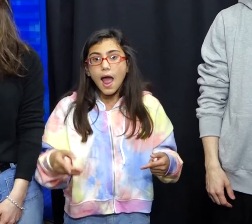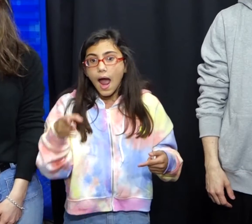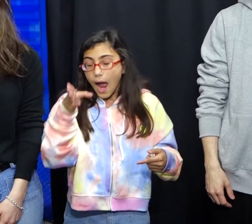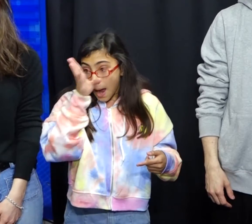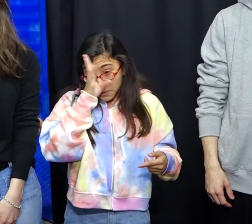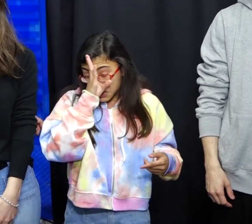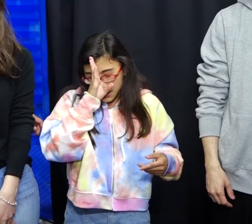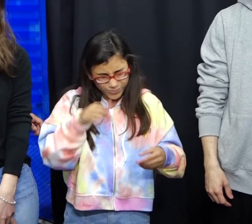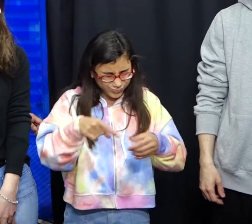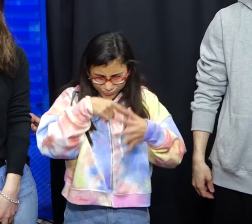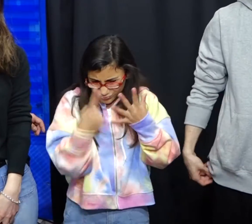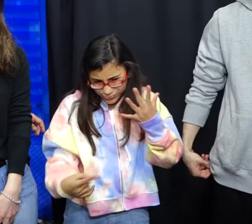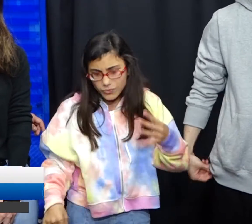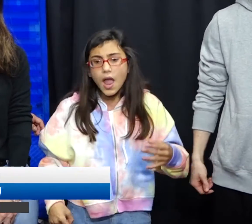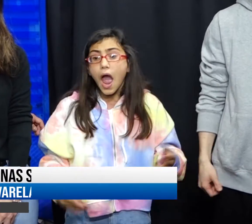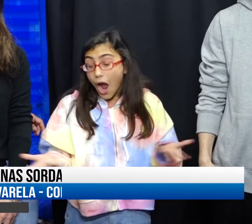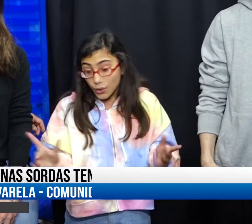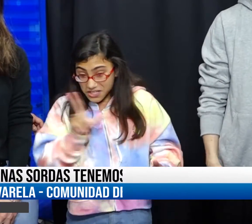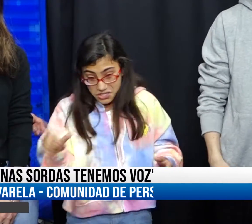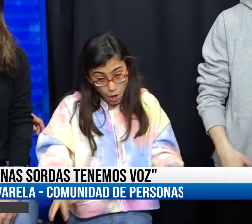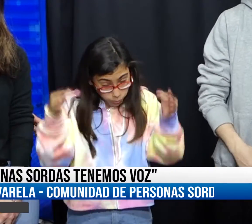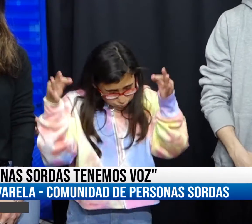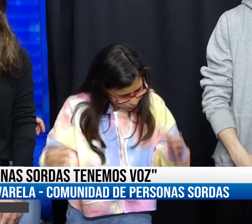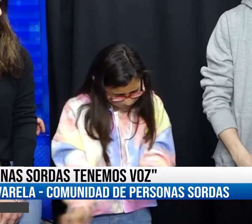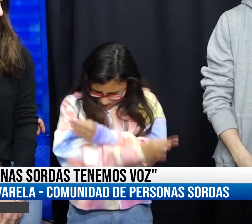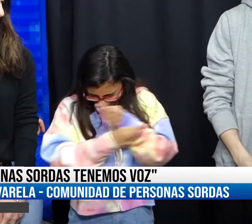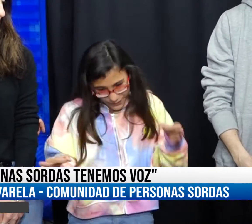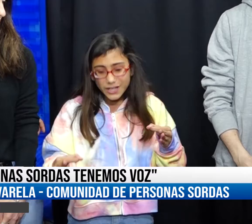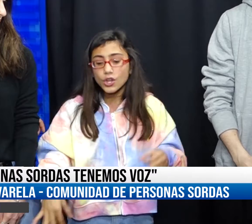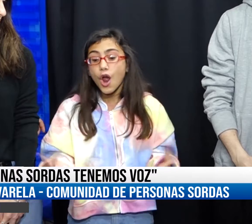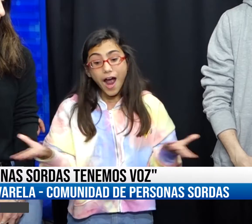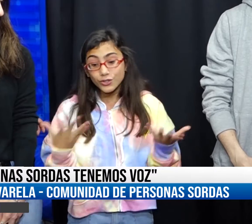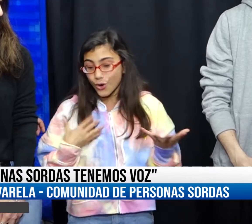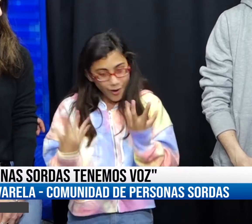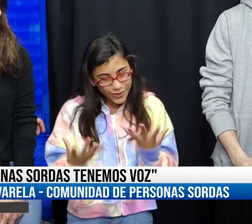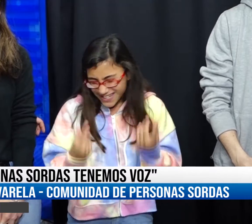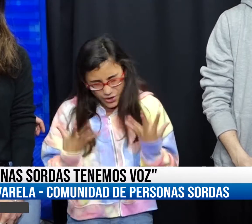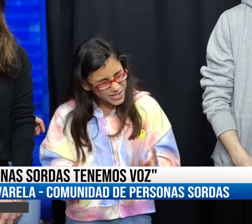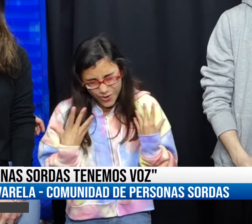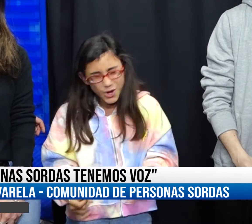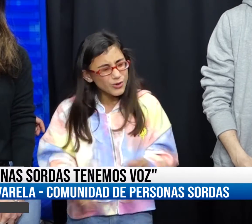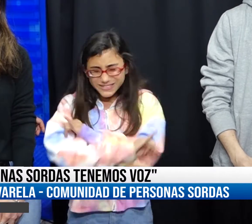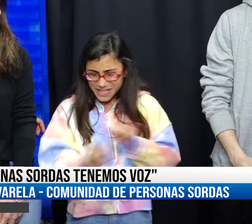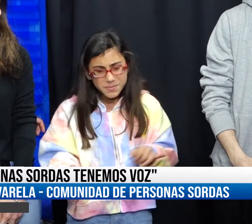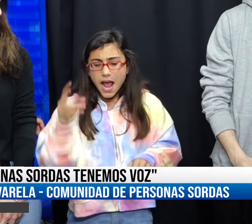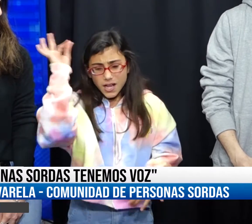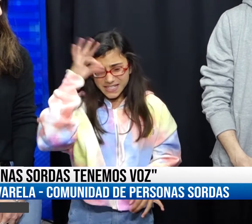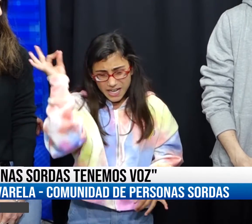muy bien, aprendí muchas cosas y aprendí muchas materias y ahora en el liceo me va muy bien y yo lo